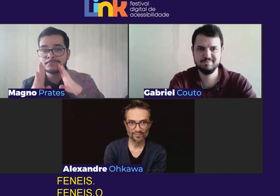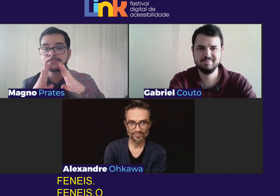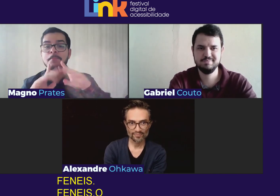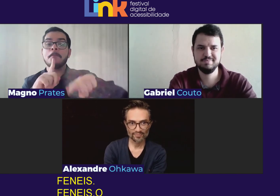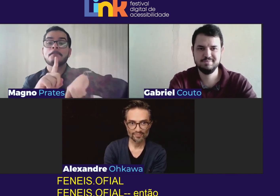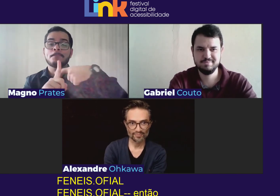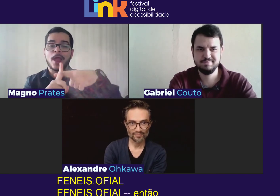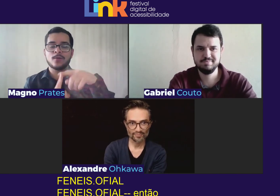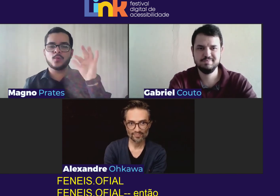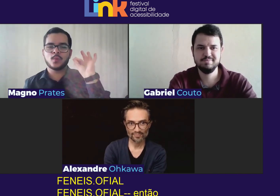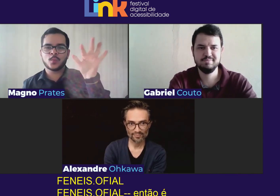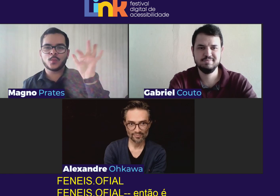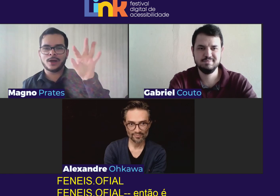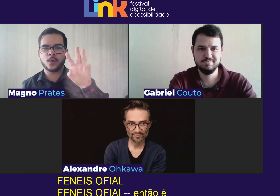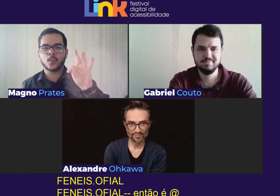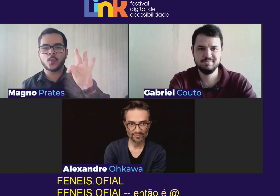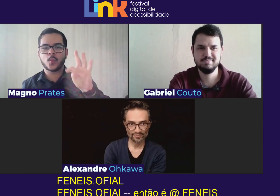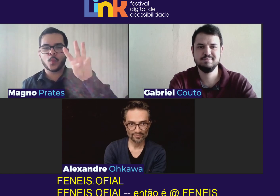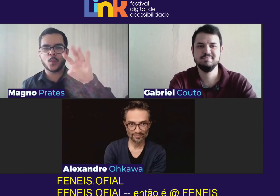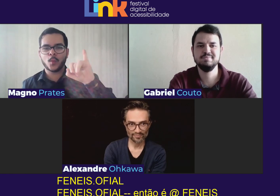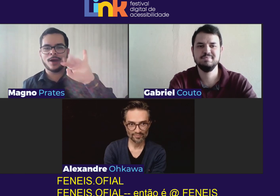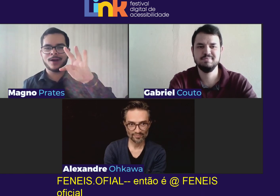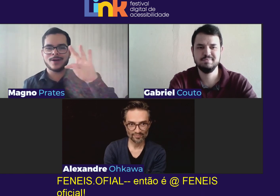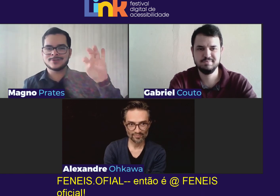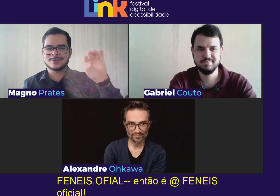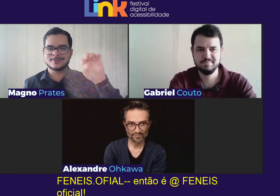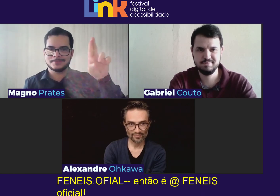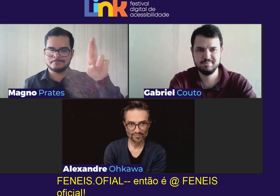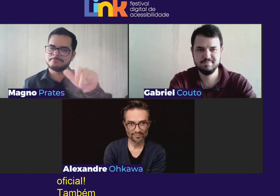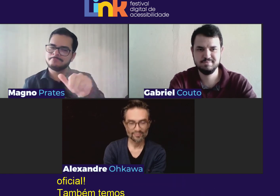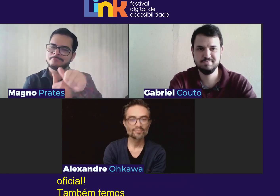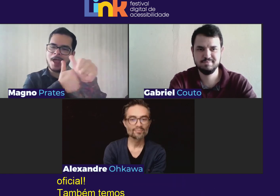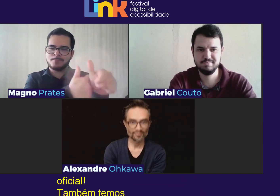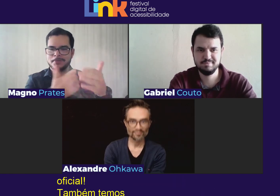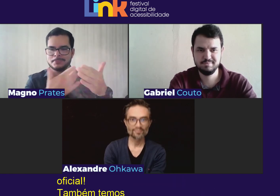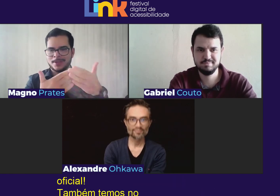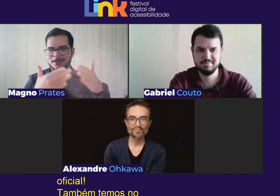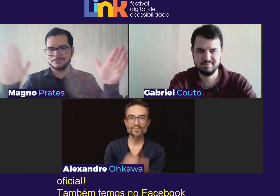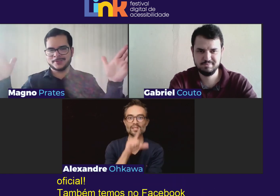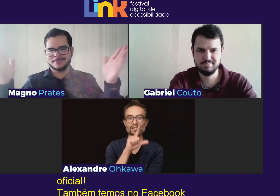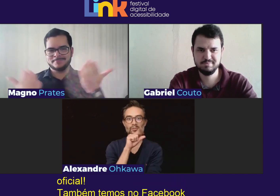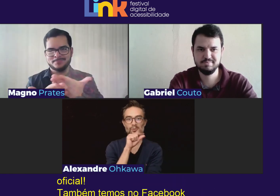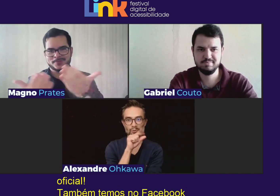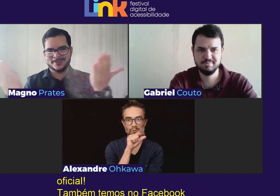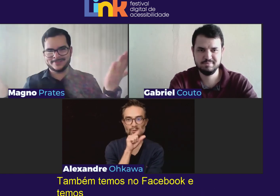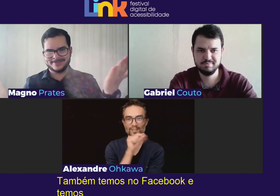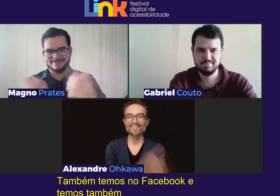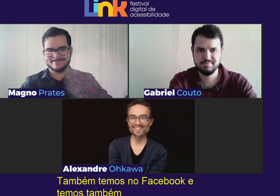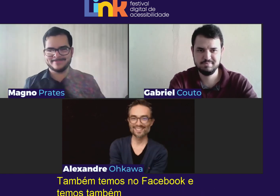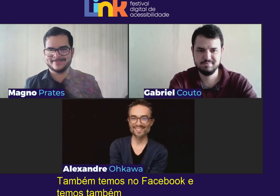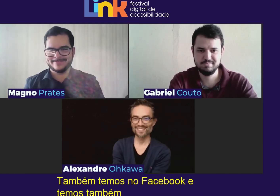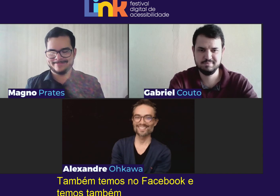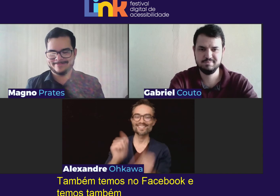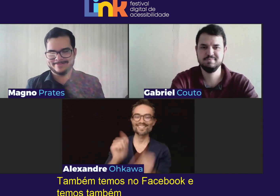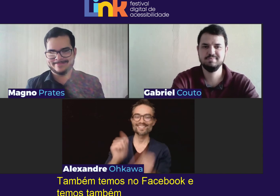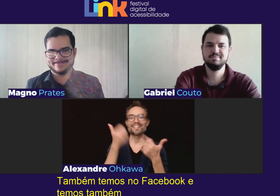@FeneisOficial. Também temos no Facebook e temos também um Telegram e Twitter. Vocês podem procurar a gente por lá.